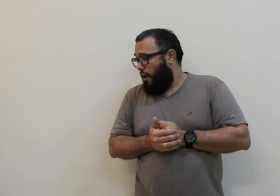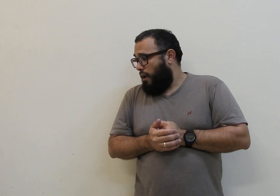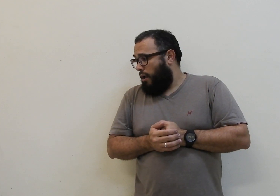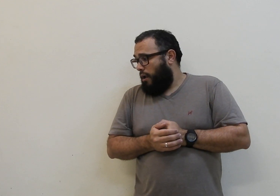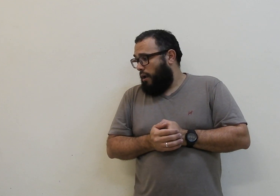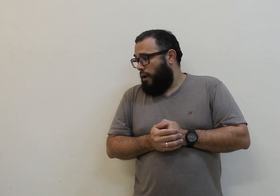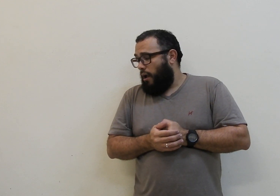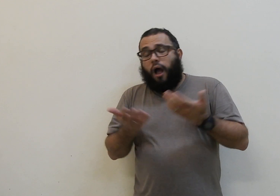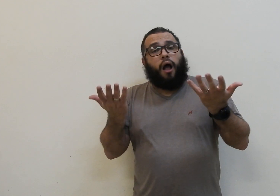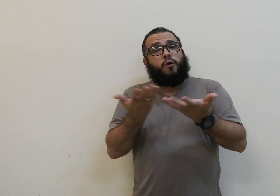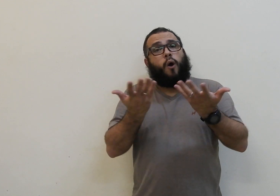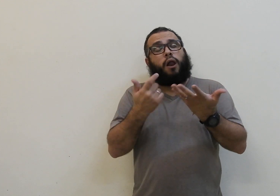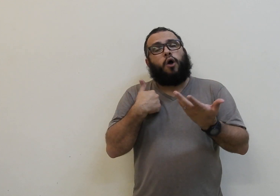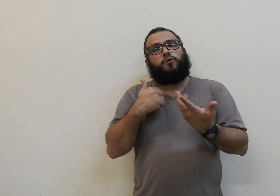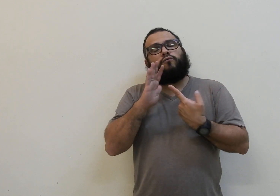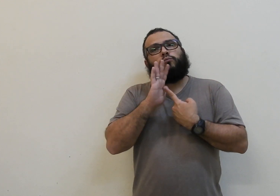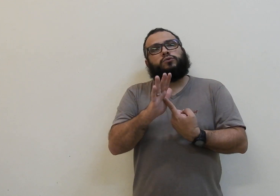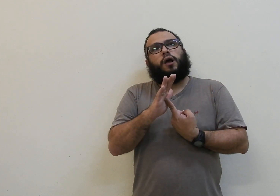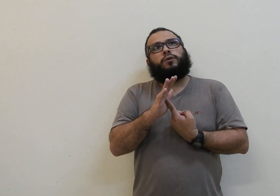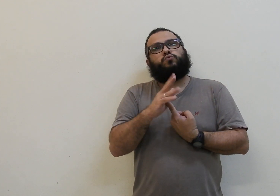de fácil acesso e de fácil leitura.